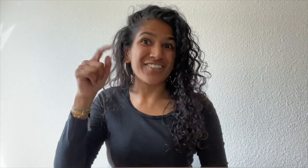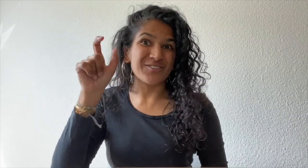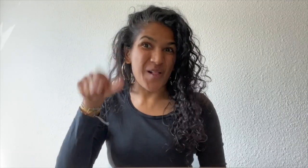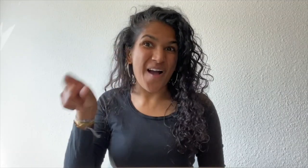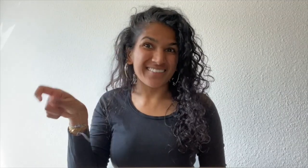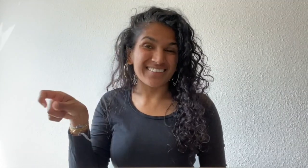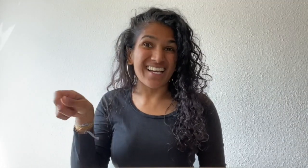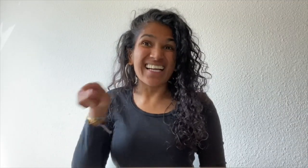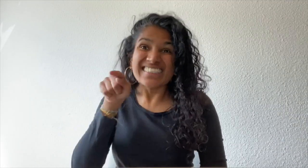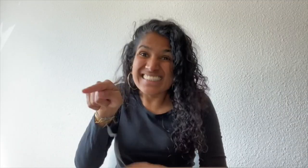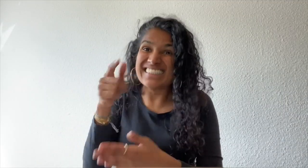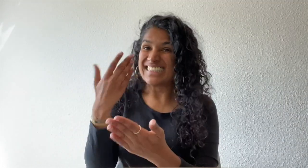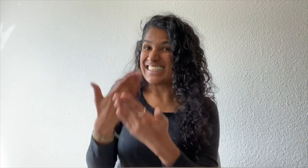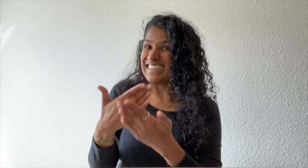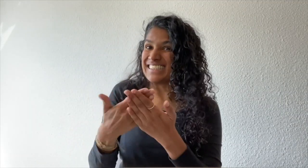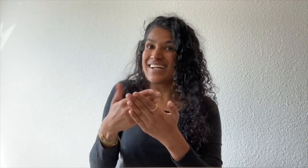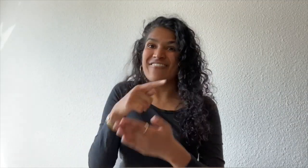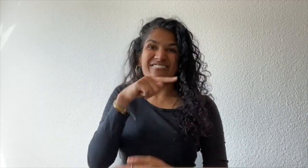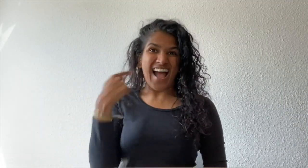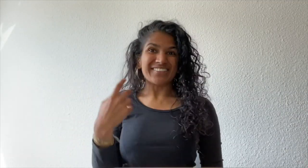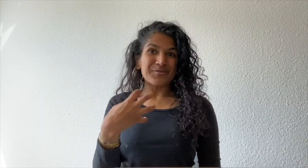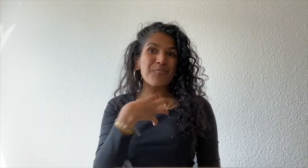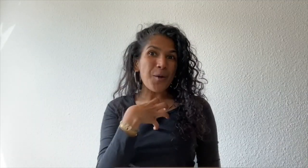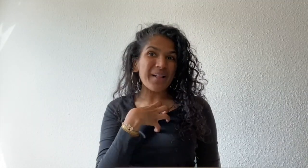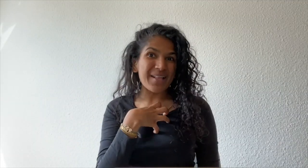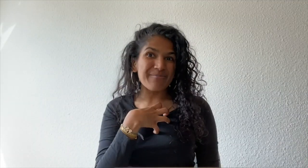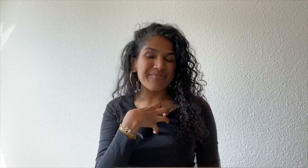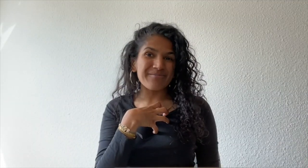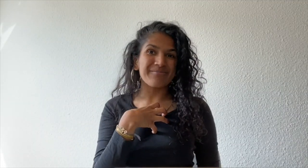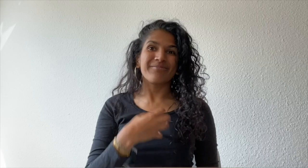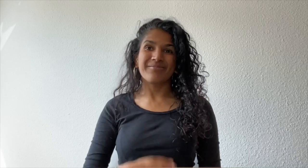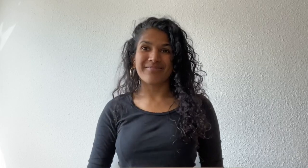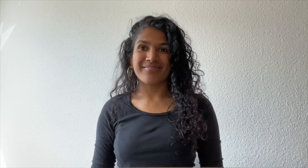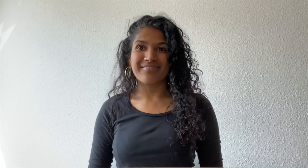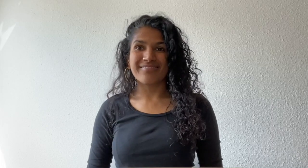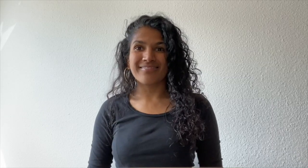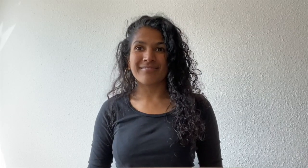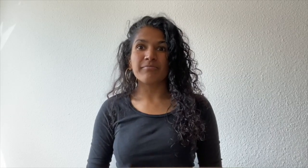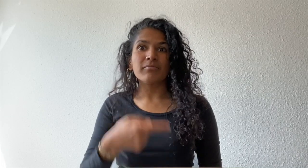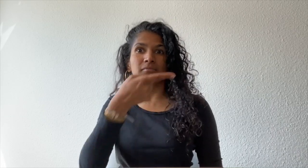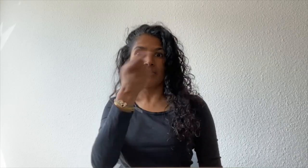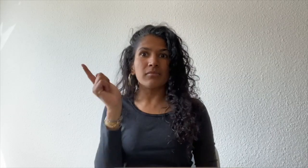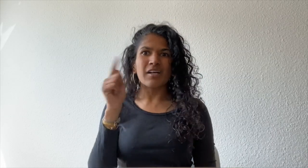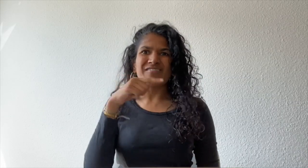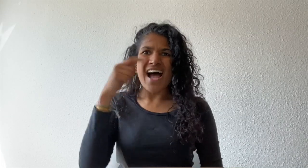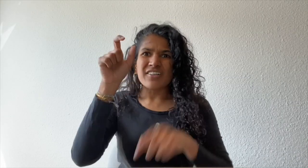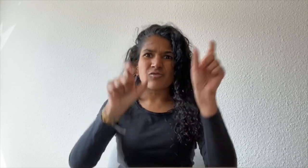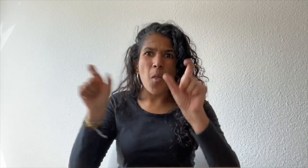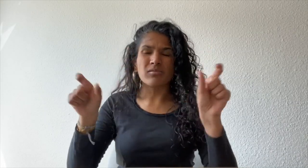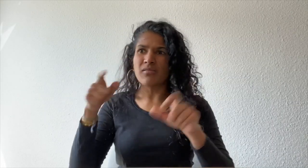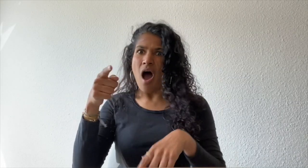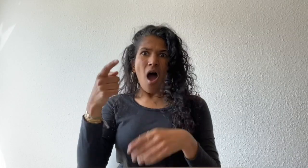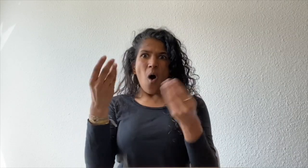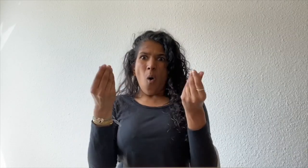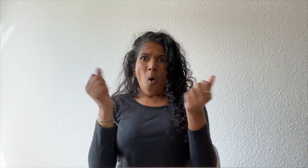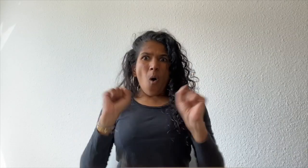Was ist Weißsein? Wer ist weiß? Elena Marmer sagt, Rassismus wurde von Weißen für